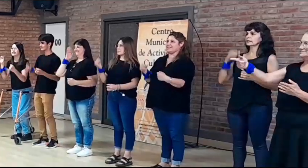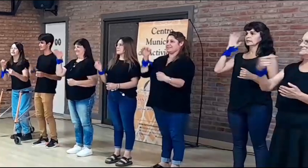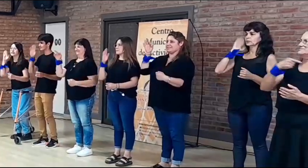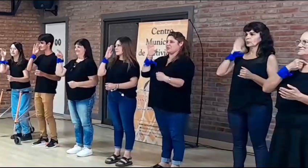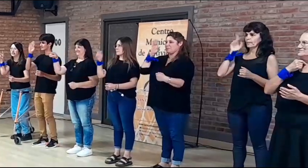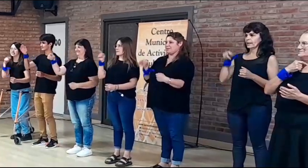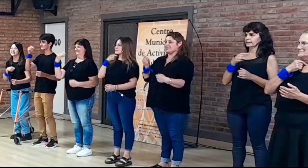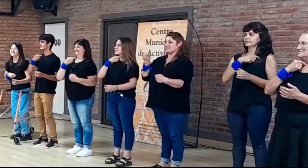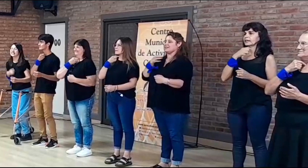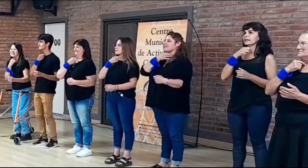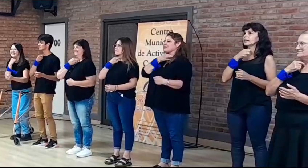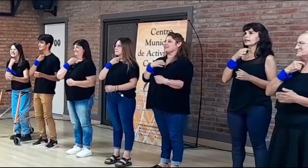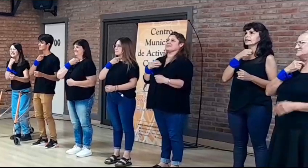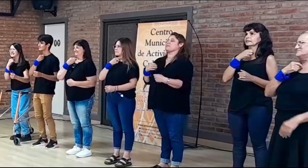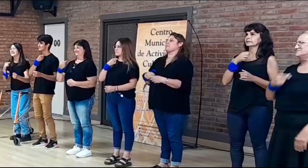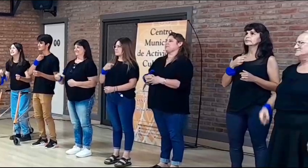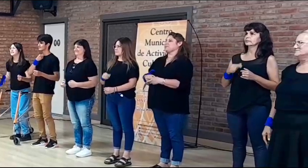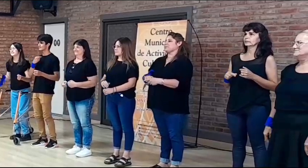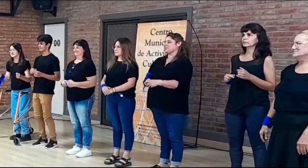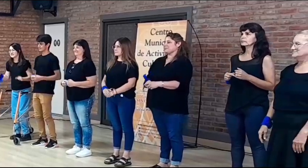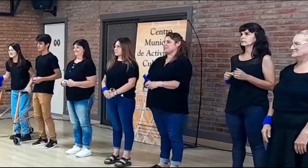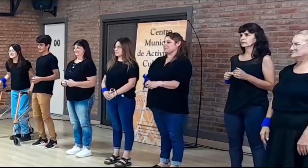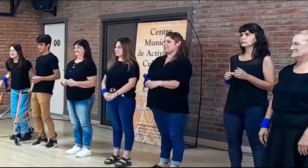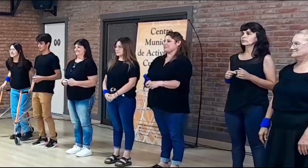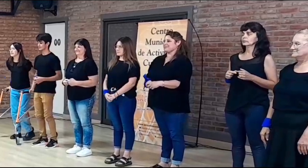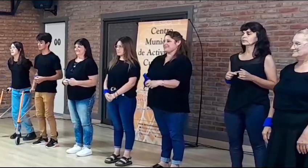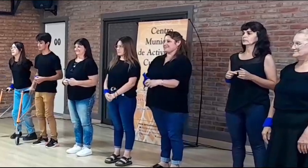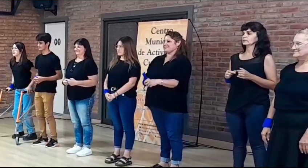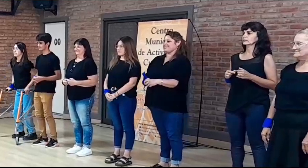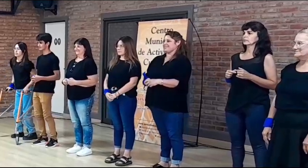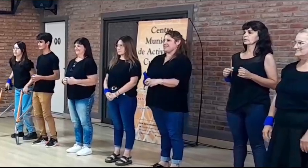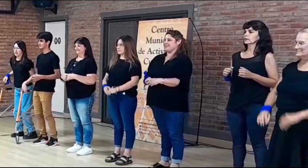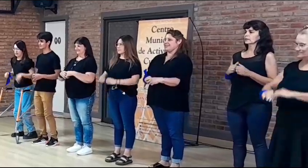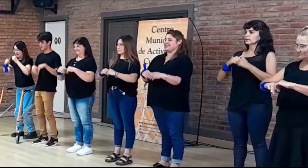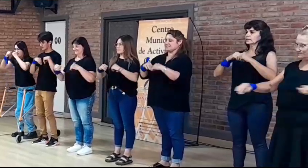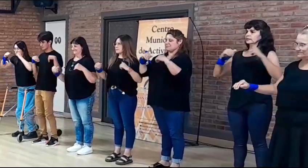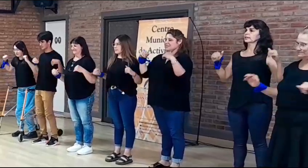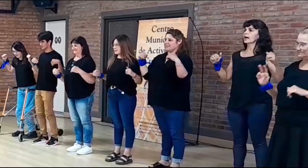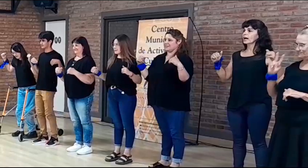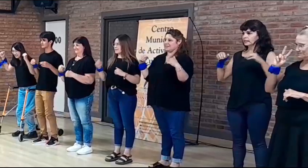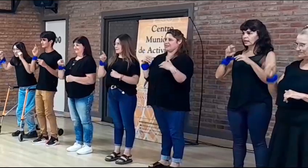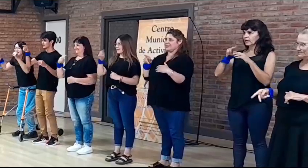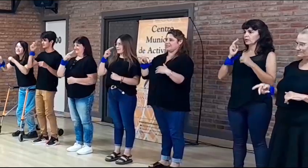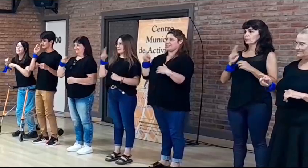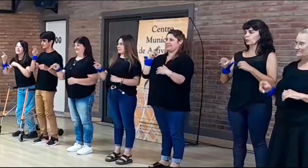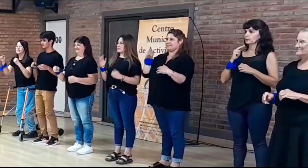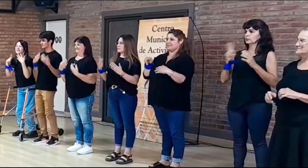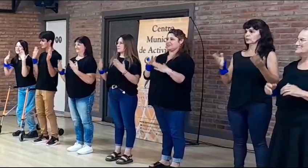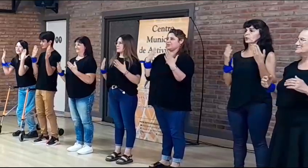tratamos de incorporar a lo largo de todos estos meses la nueva dinámica que adquiere el idioma en sí. Por